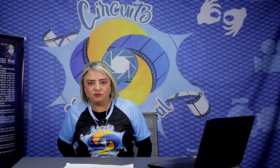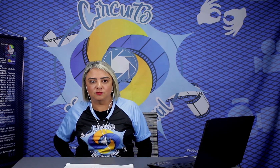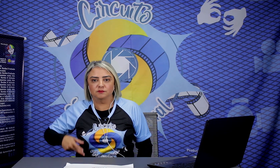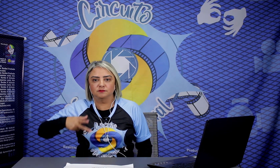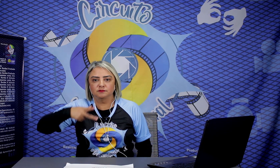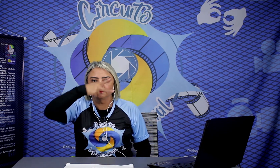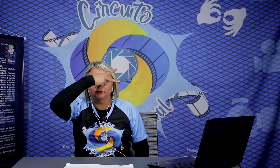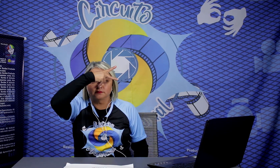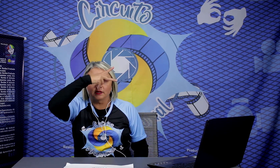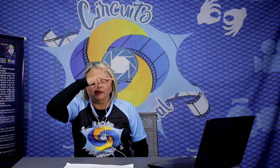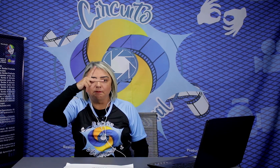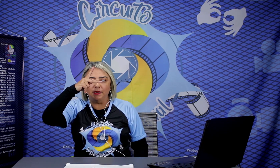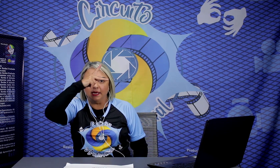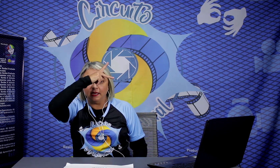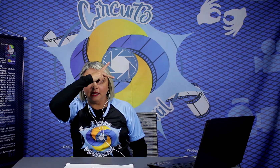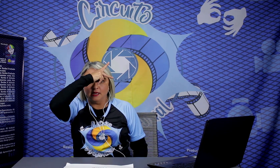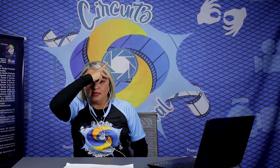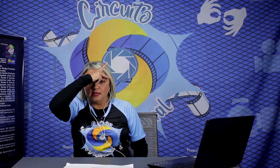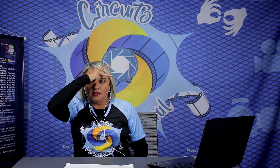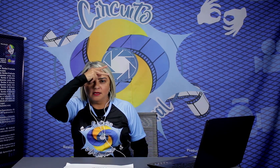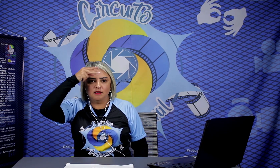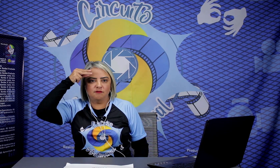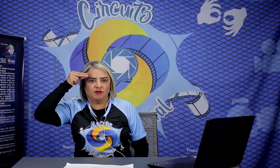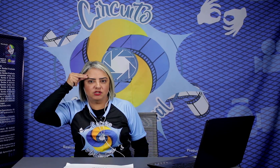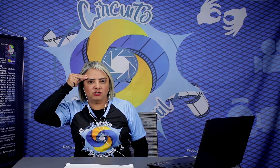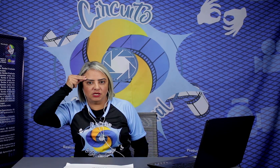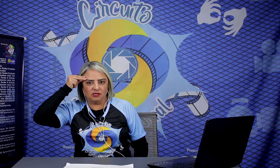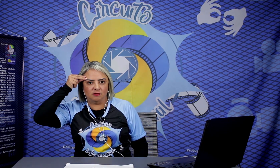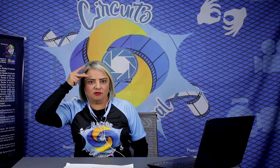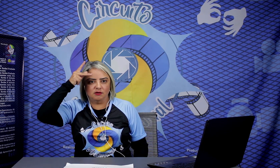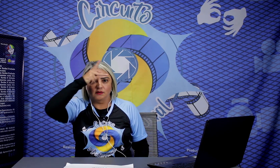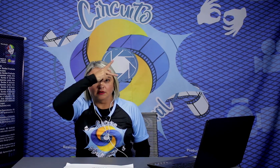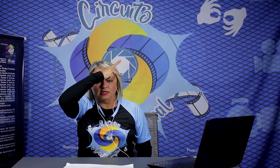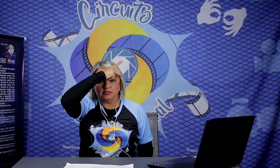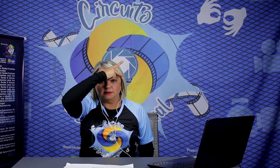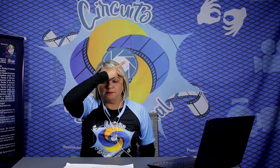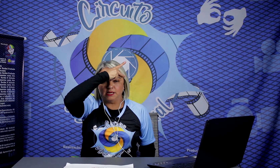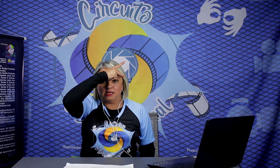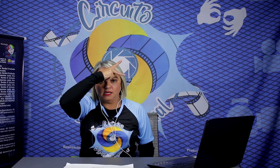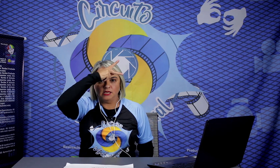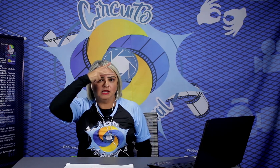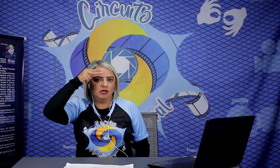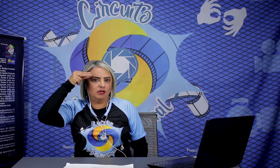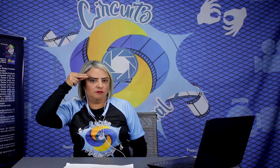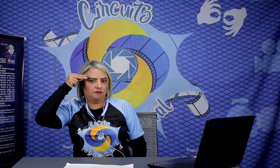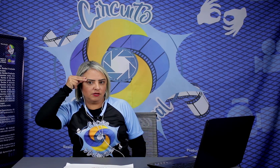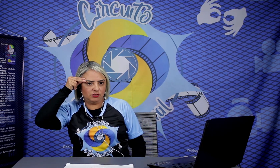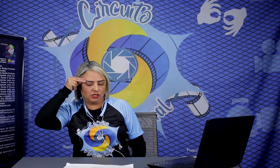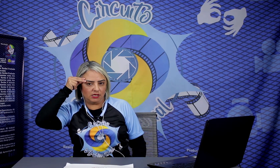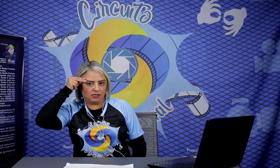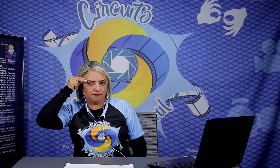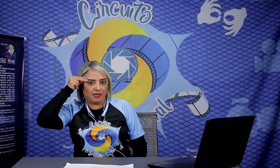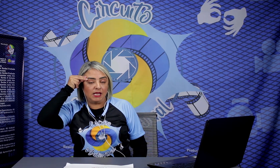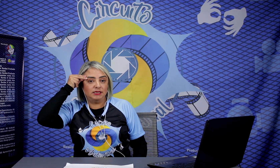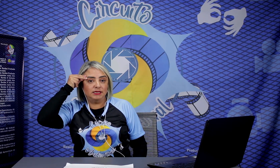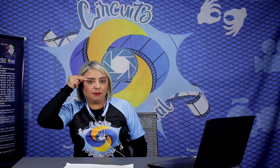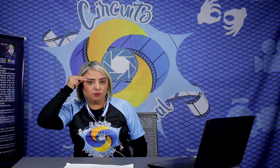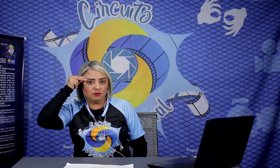prefeito, P, fechei, ó. Letra P, fechei.